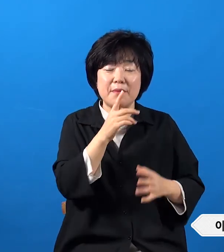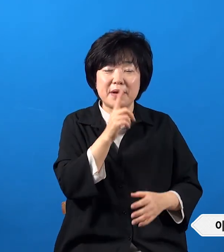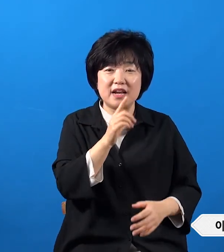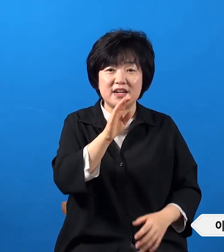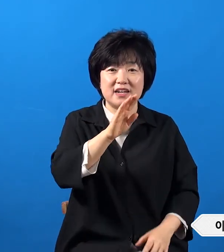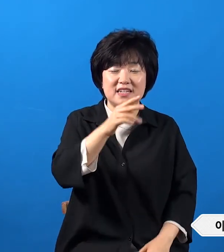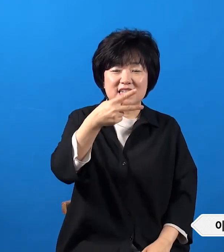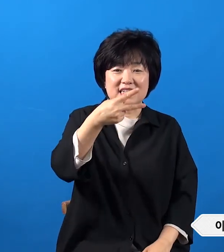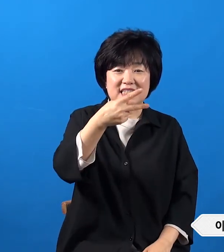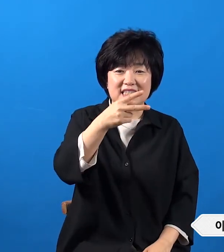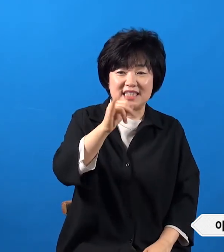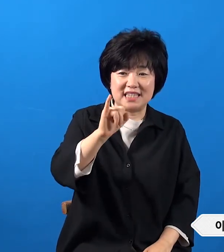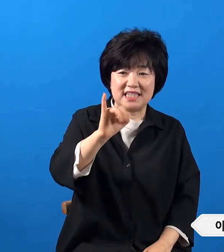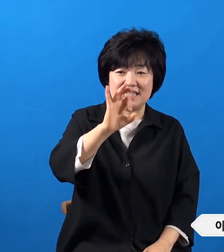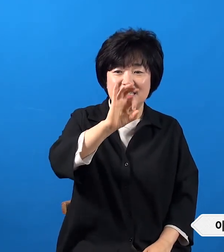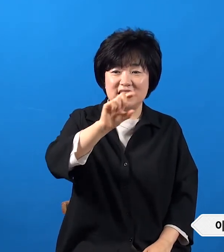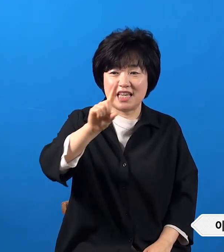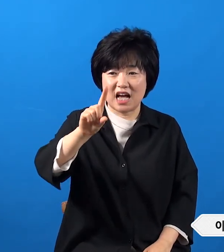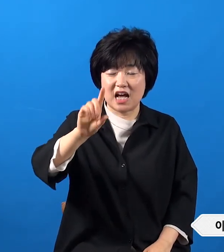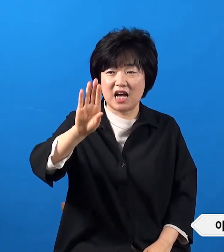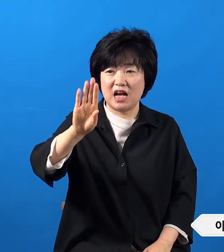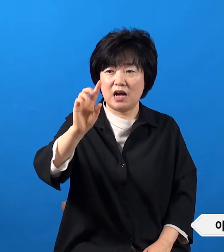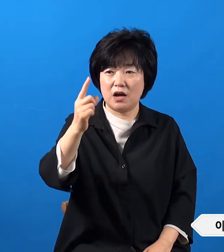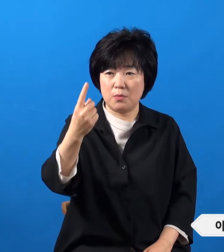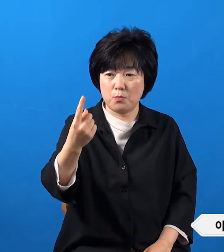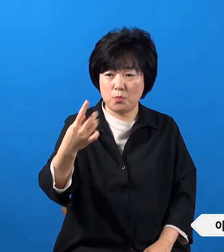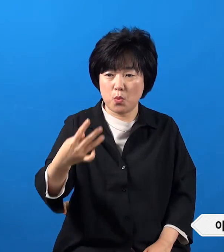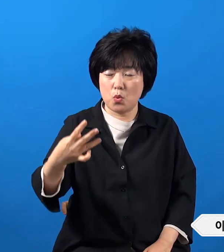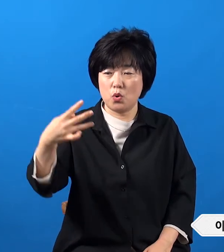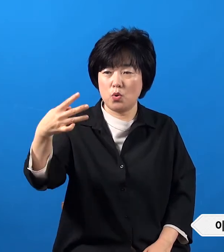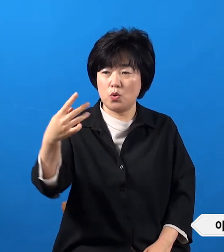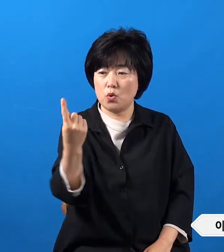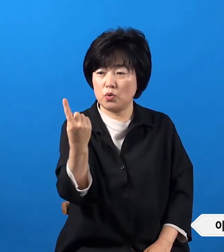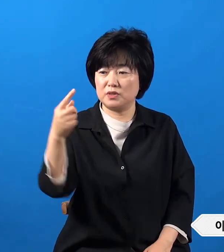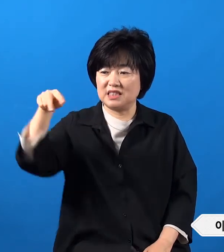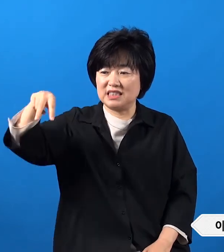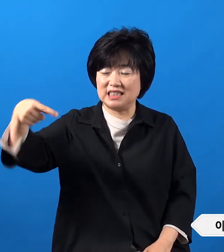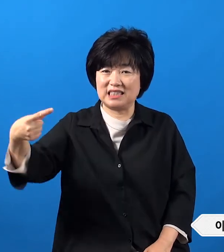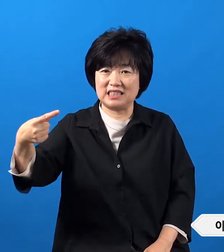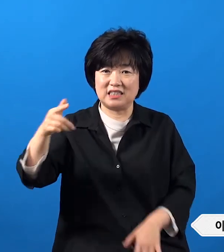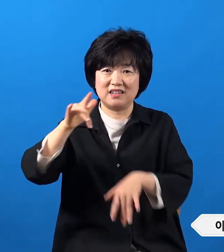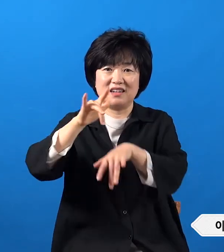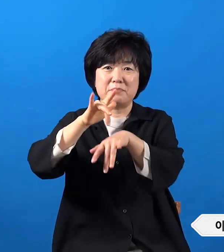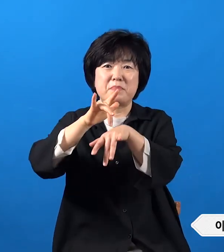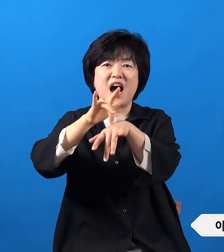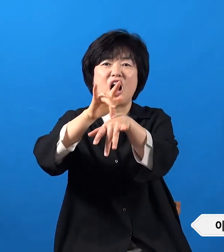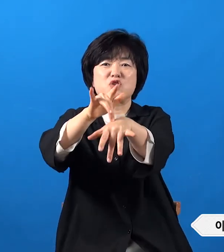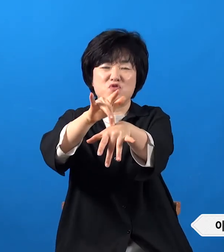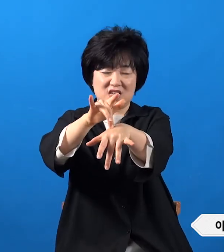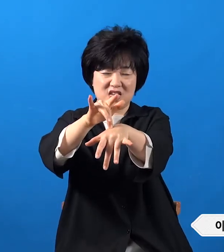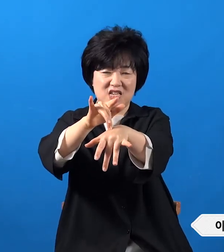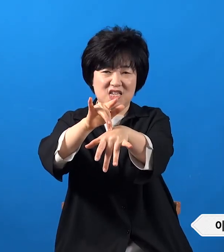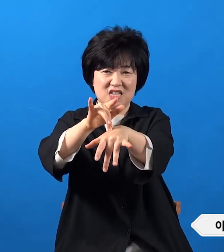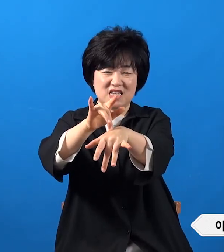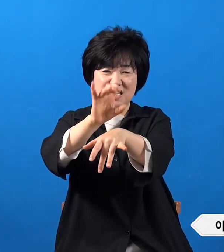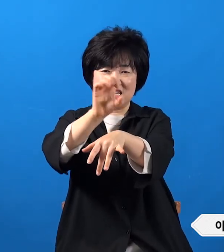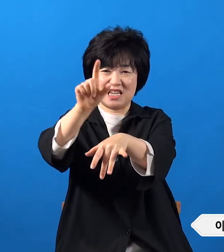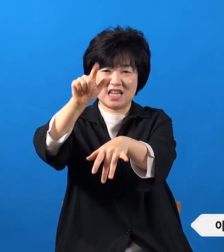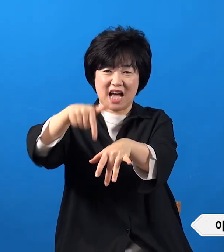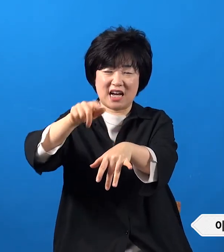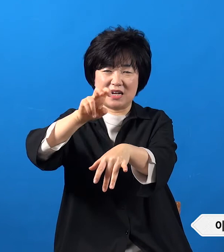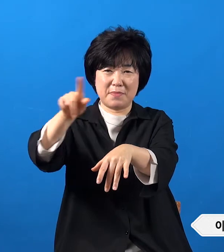디아볼로스, 이렇게 말합니다. 디아볼로스. 뭐 이런 비슷한 게임도 있죠. 그게 악마, 마귀라는 뜻이에요. 디아볼로스. 근데 이